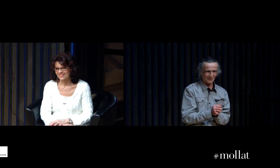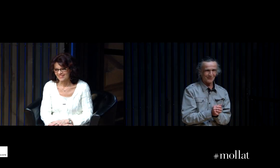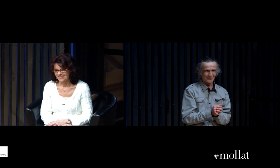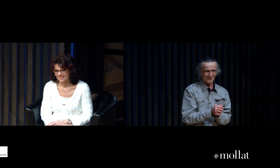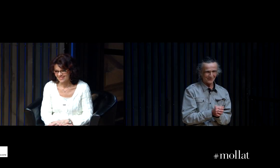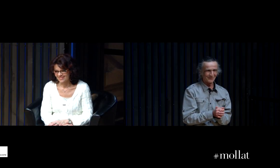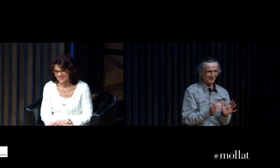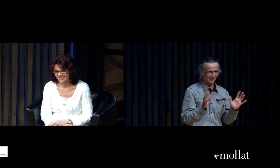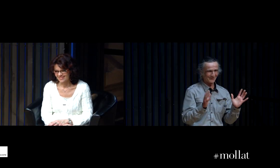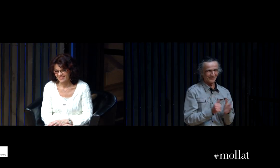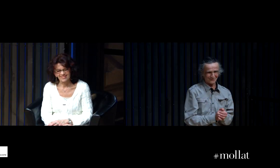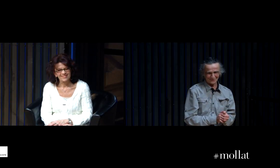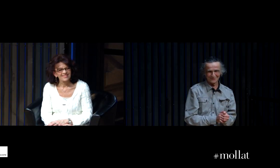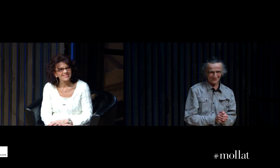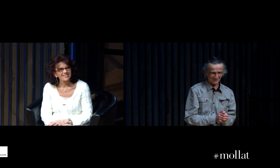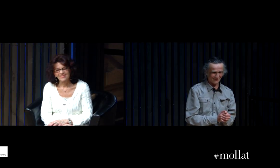si vous le souhaitez.